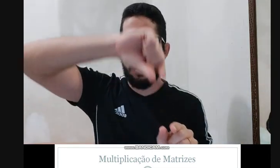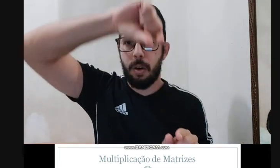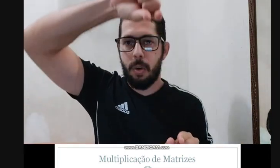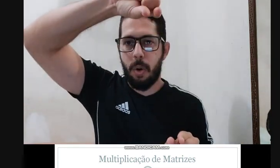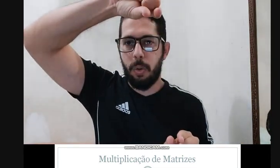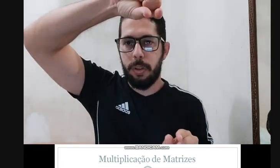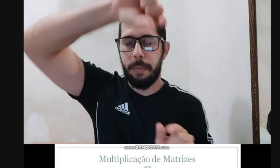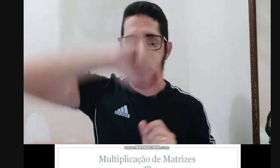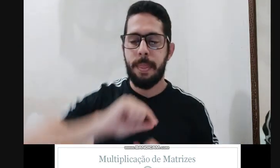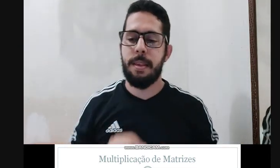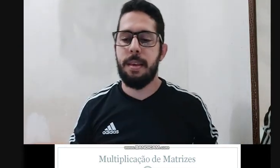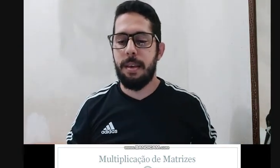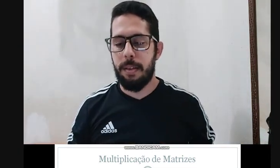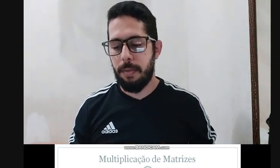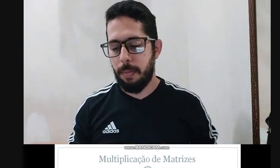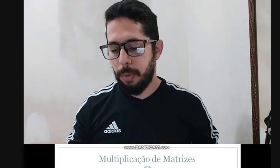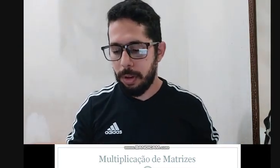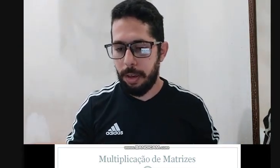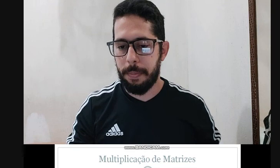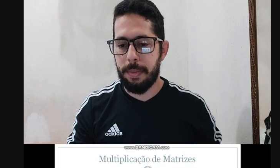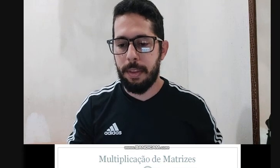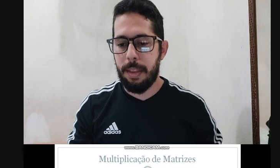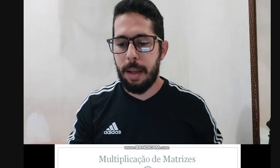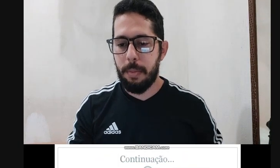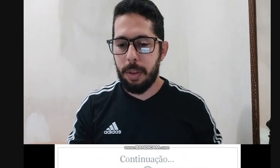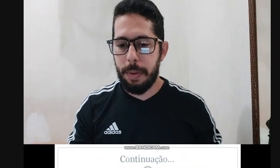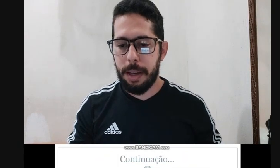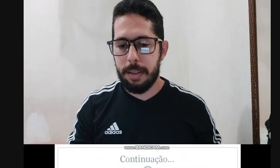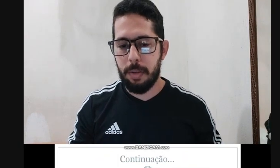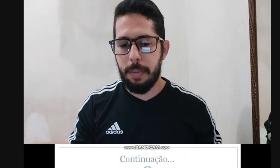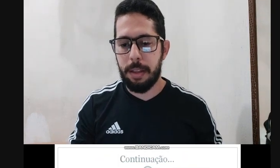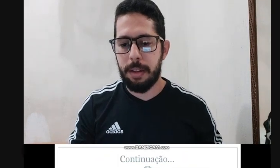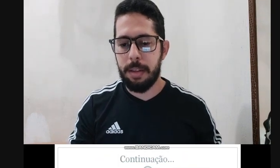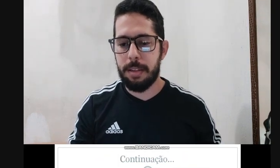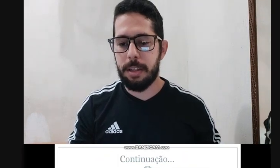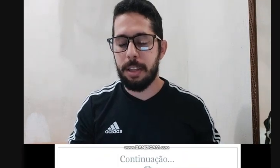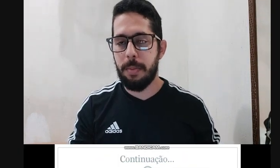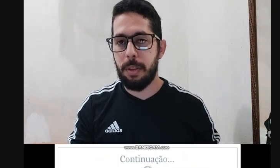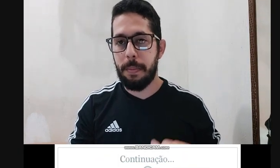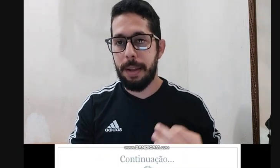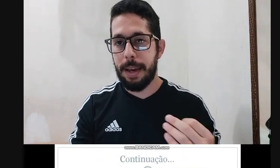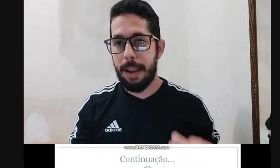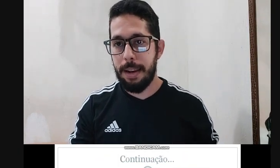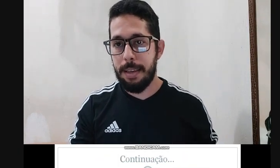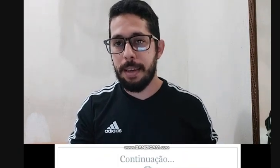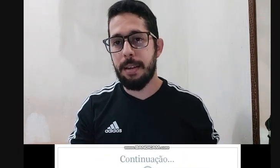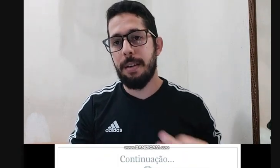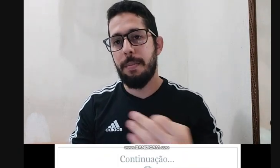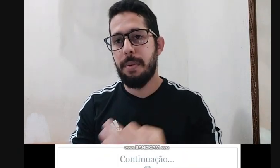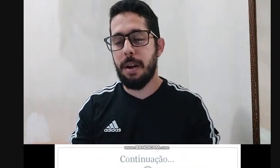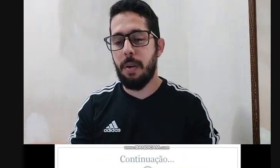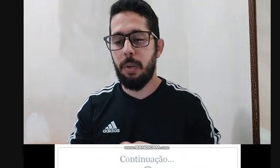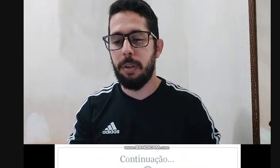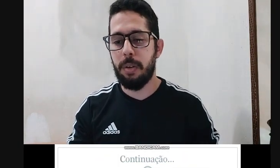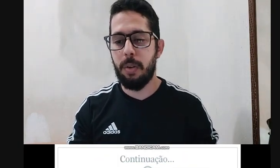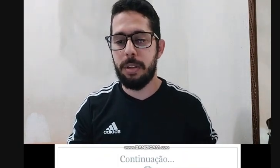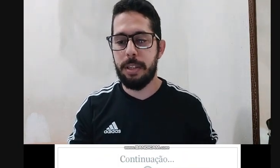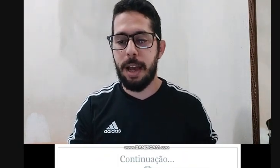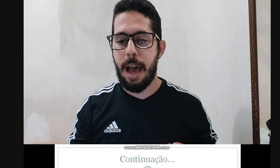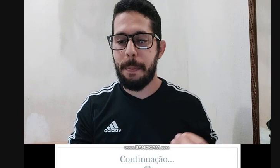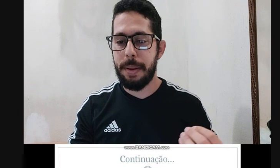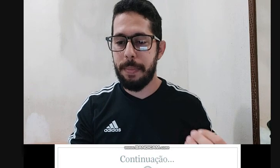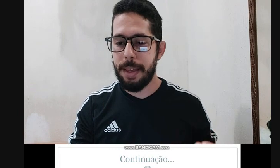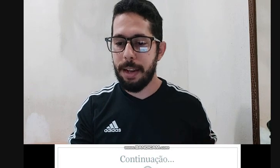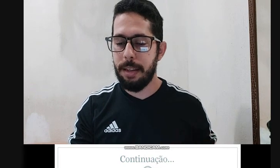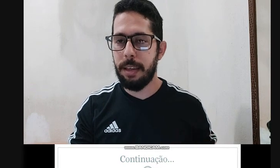de coluna. Por quê? Na multiplicação de matrizes, a gente multiplica a linha por a coluna, ou